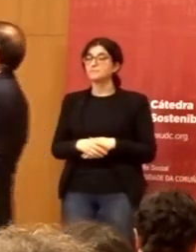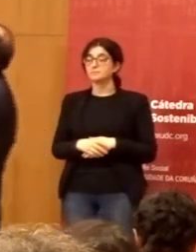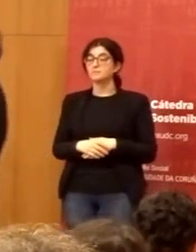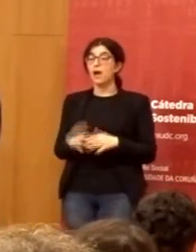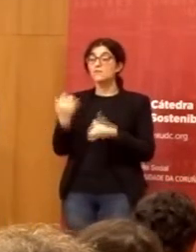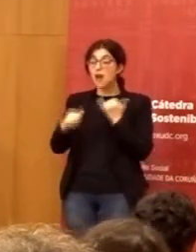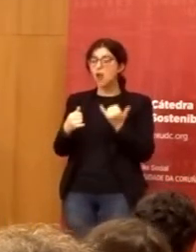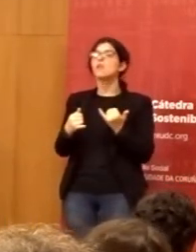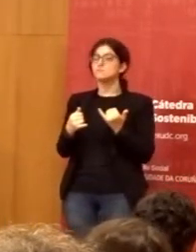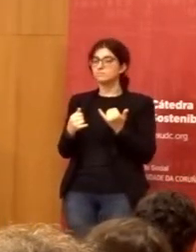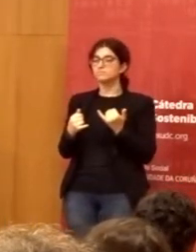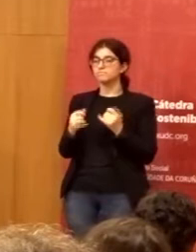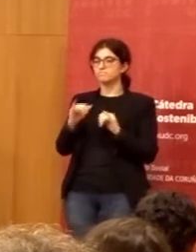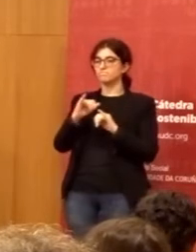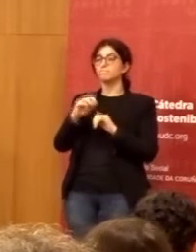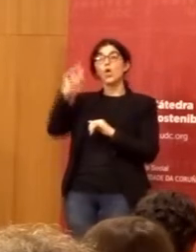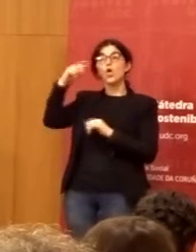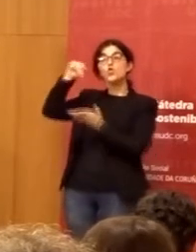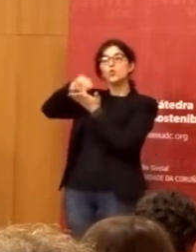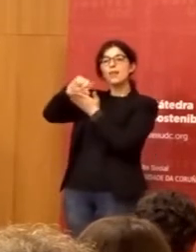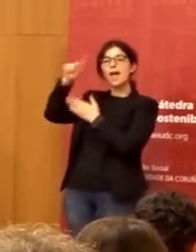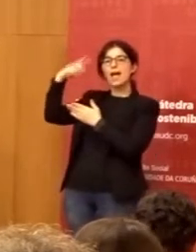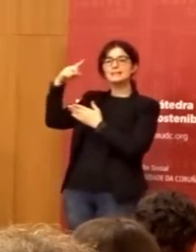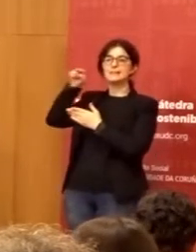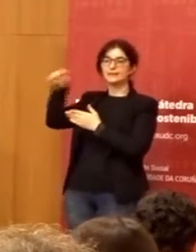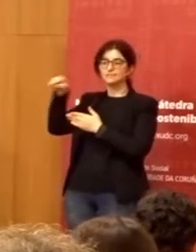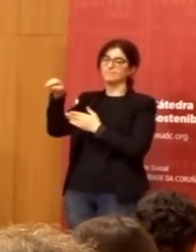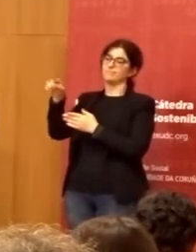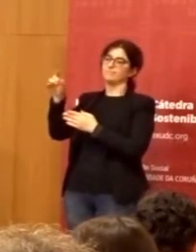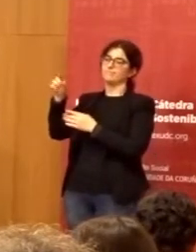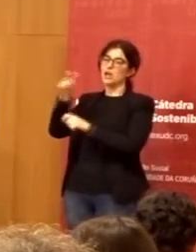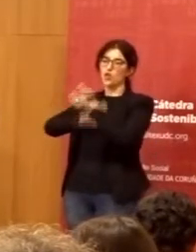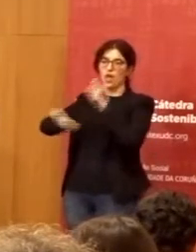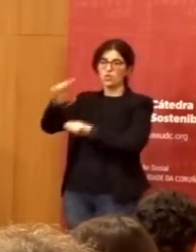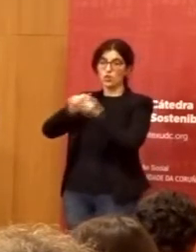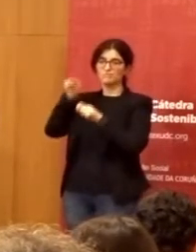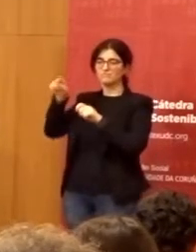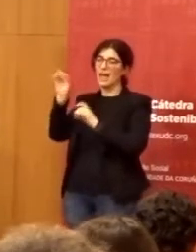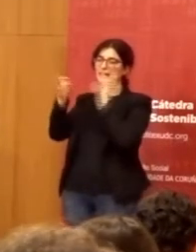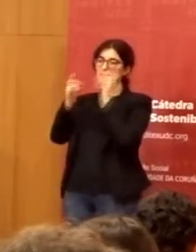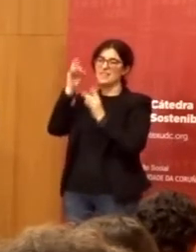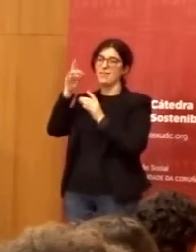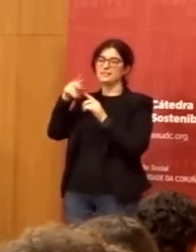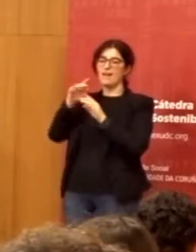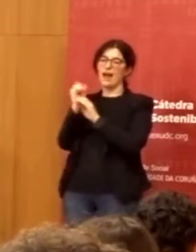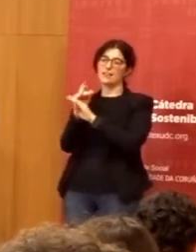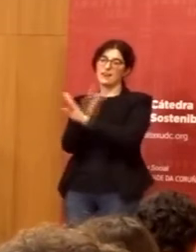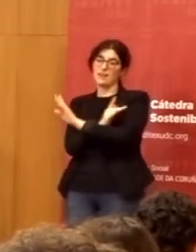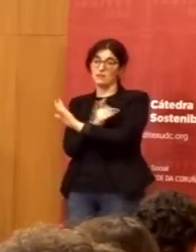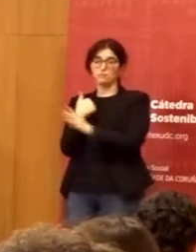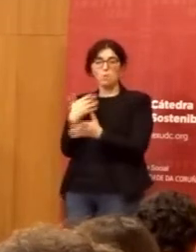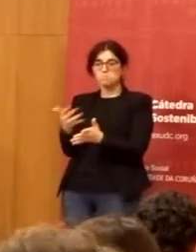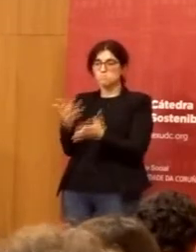Descubrimos una asociación de mi ciudad, Elche, llamada Tamarí, donde se hacen actividades de jardinería. Como a mí me gustó mucho la